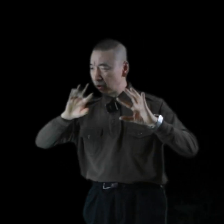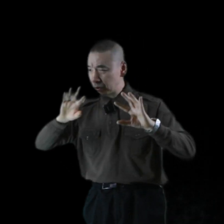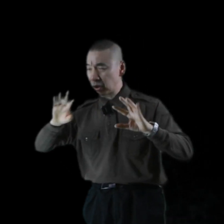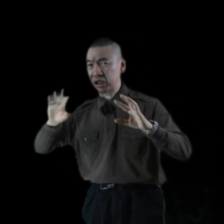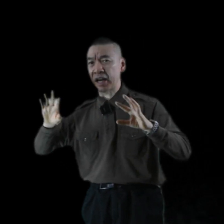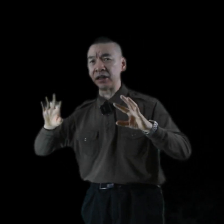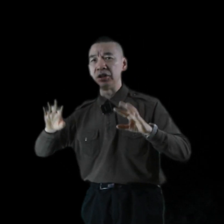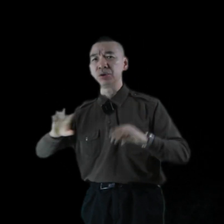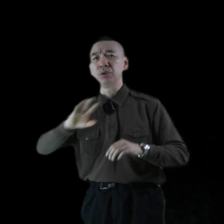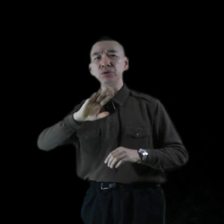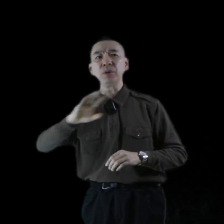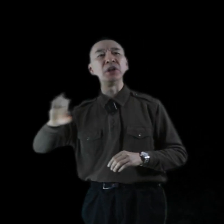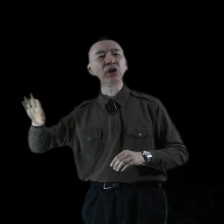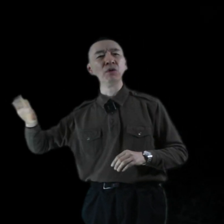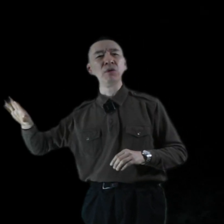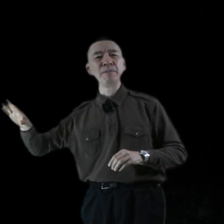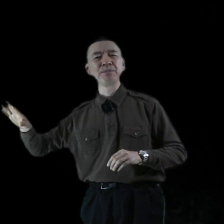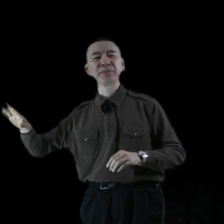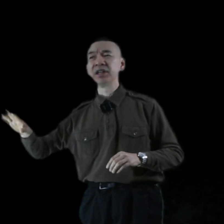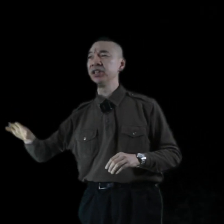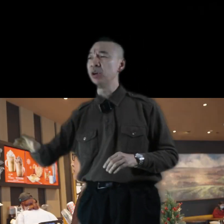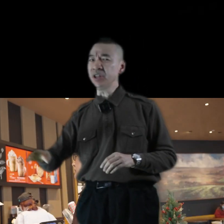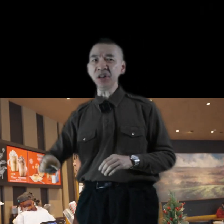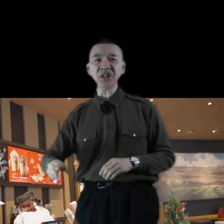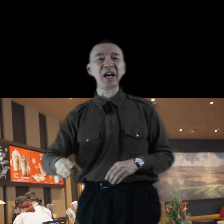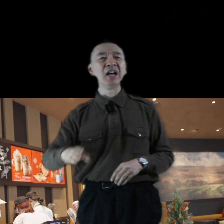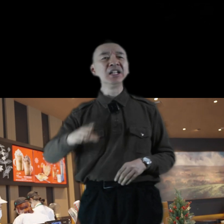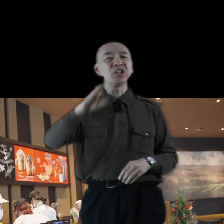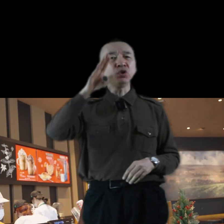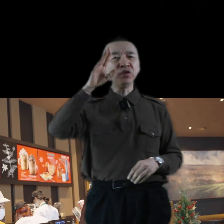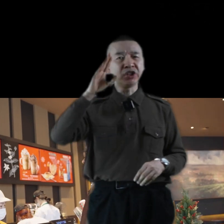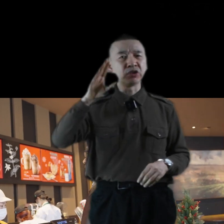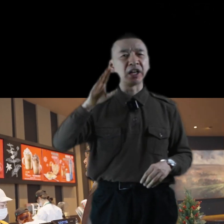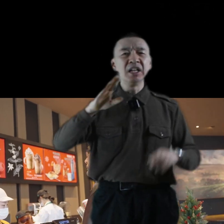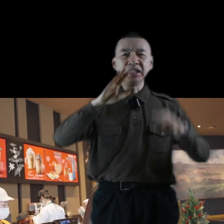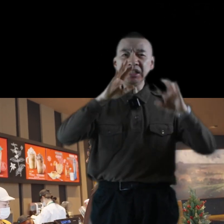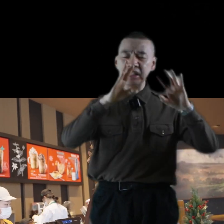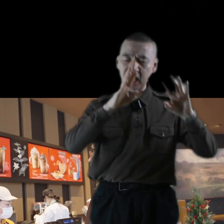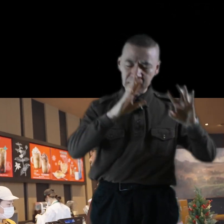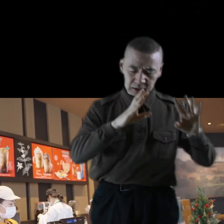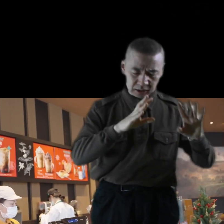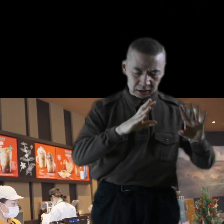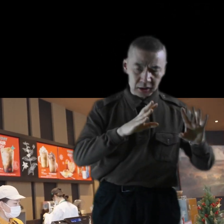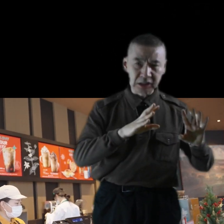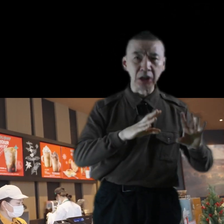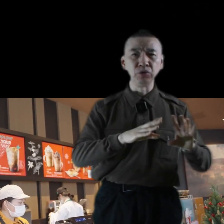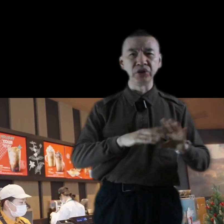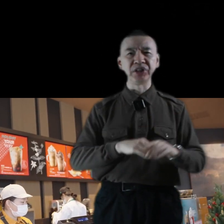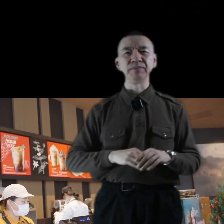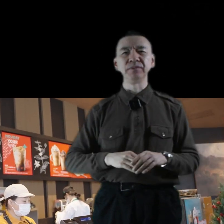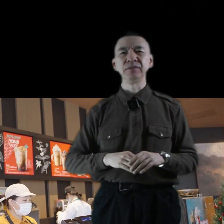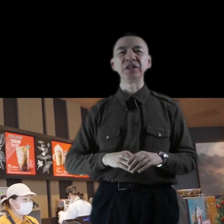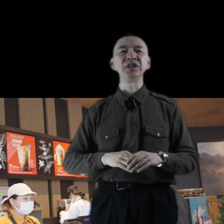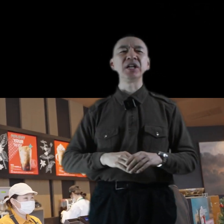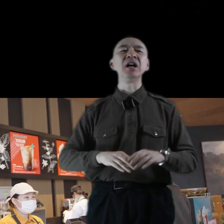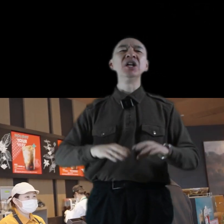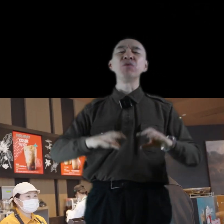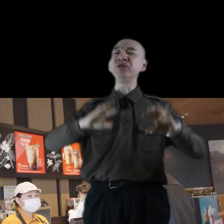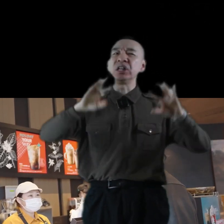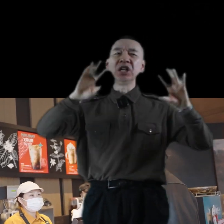遇到真爱呢就绝不能凑合尤其是啊像宗富丽这种呢自强自力的成功女性那自己啊完全能